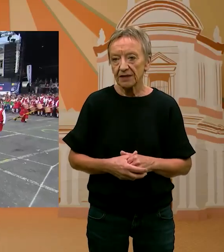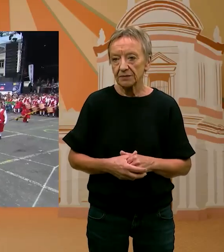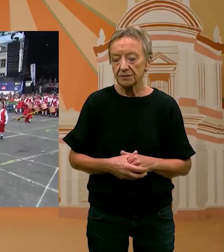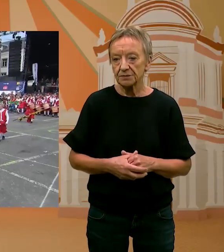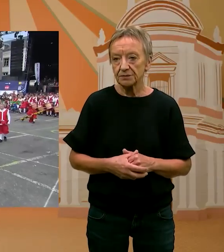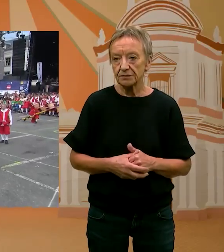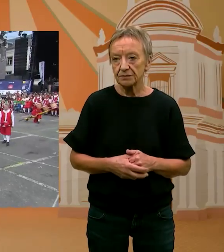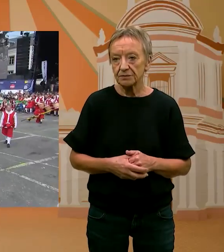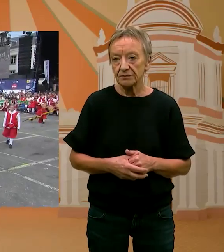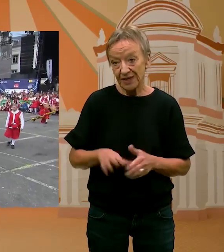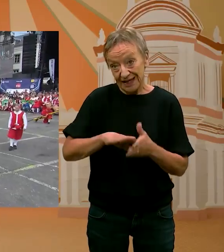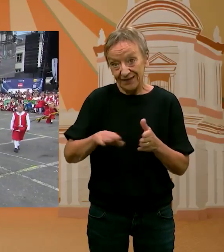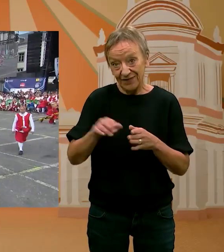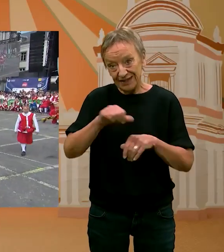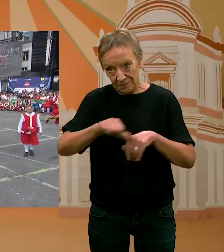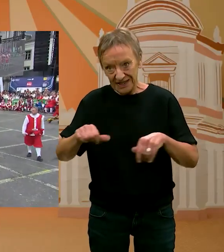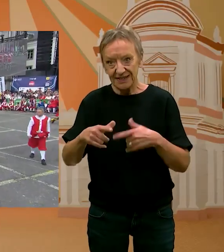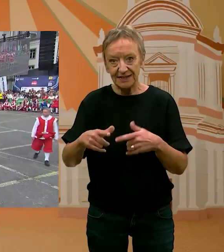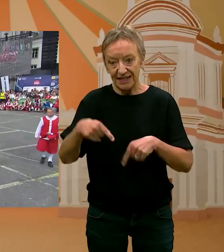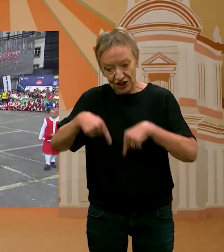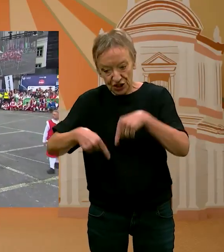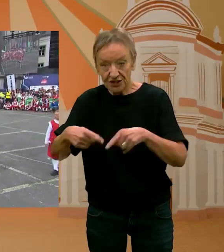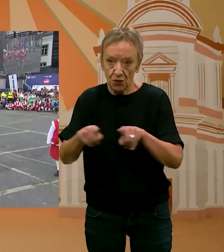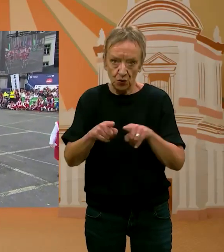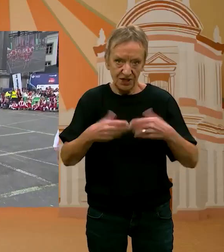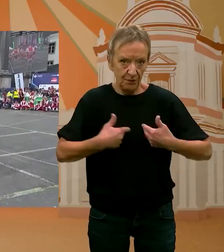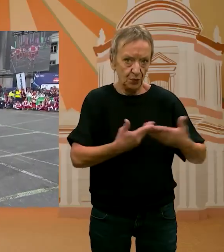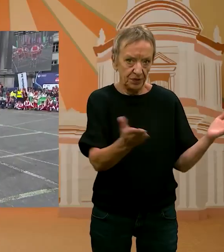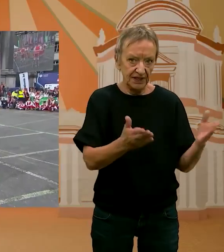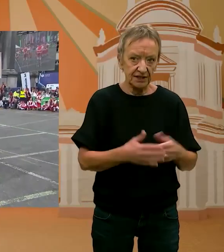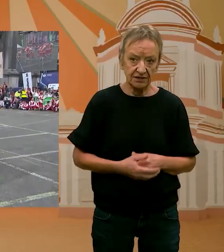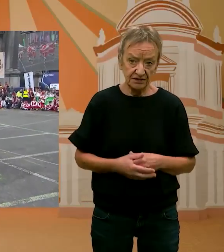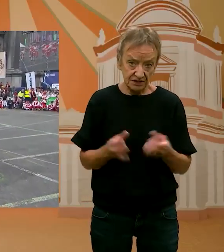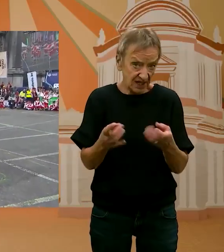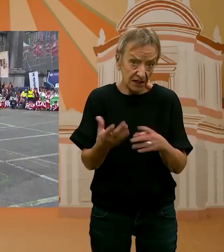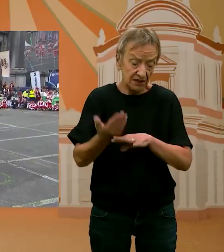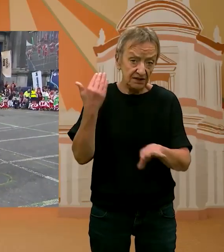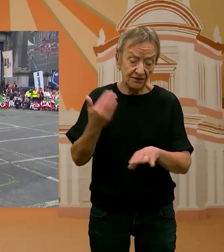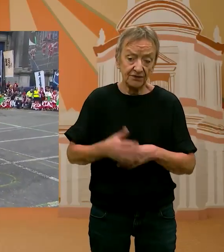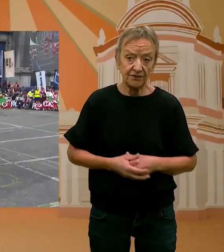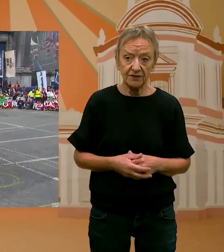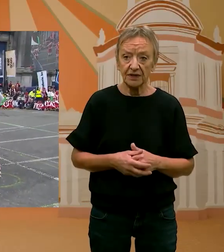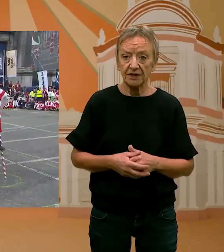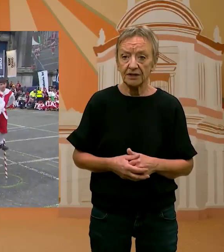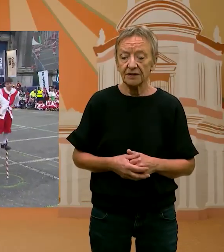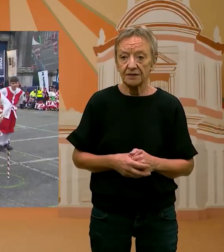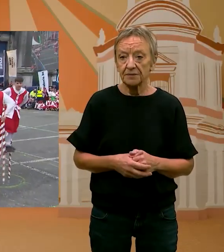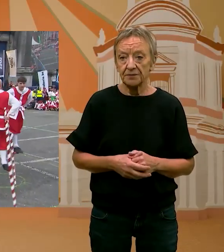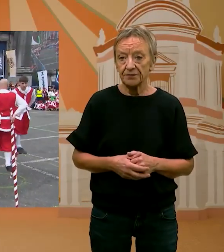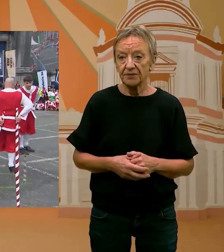j'allais dire que soit le public ou les échasseurs, parce que c'est déjà arrivé. C'est déjà arrivé, bien entendu. Quand on est assis derrière une barrière nadar et qu'on voit quelqu'un qui fait plus